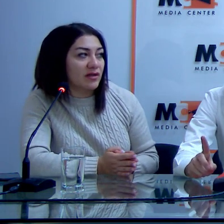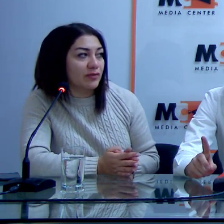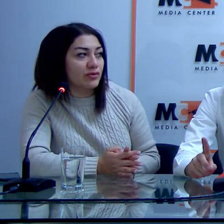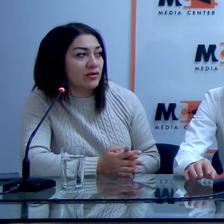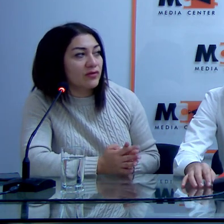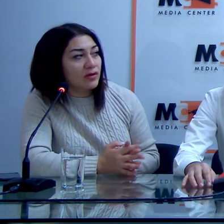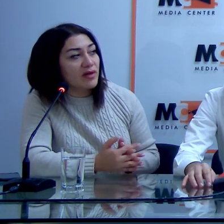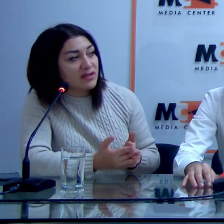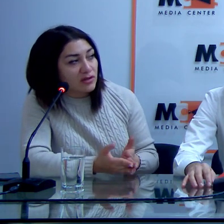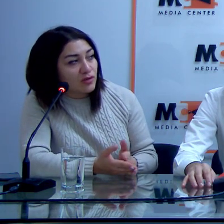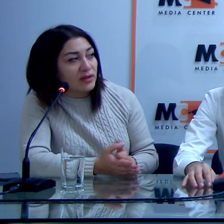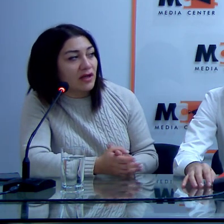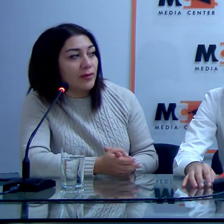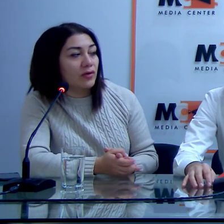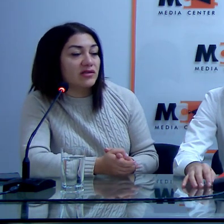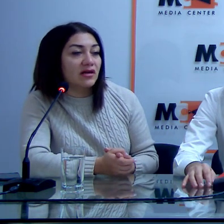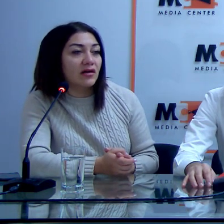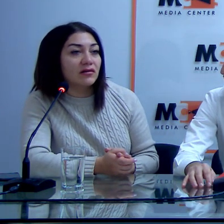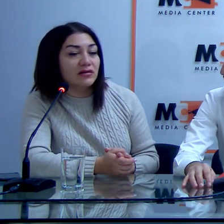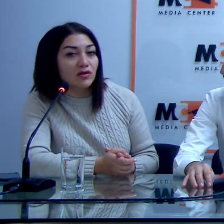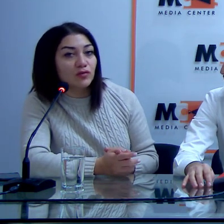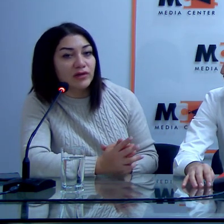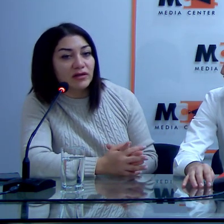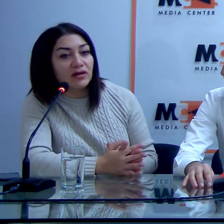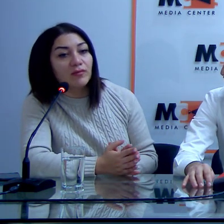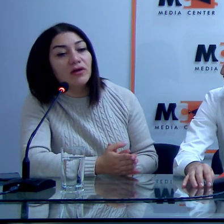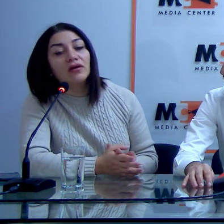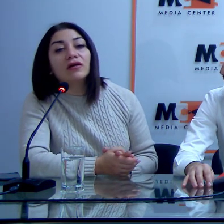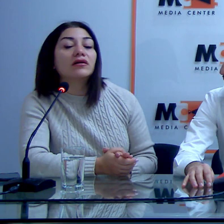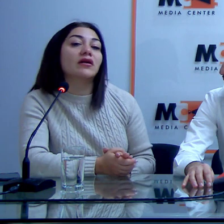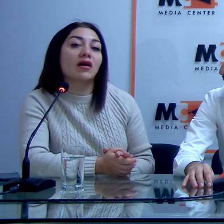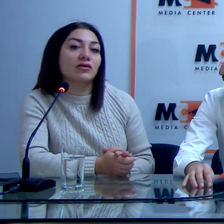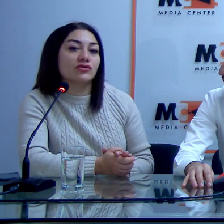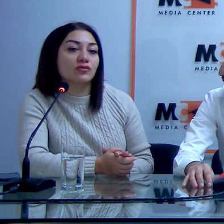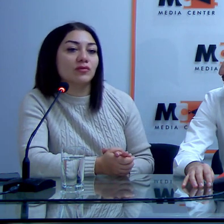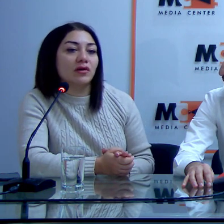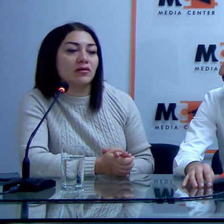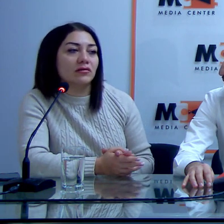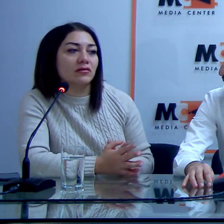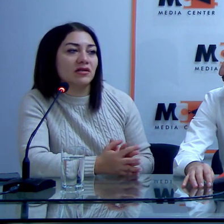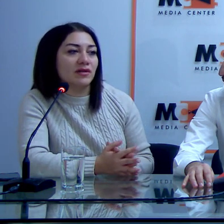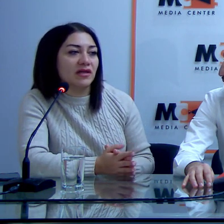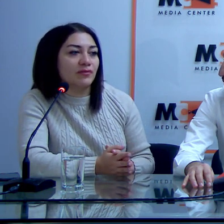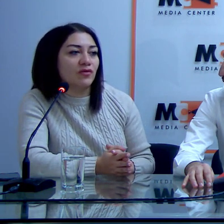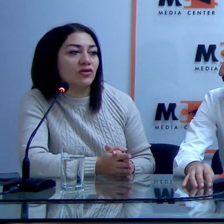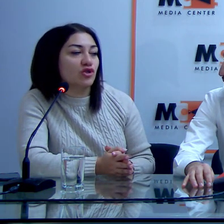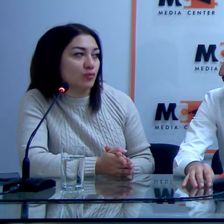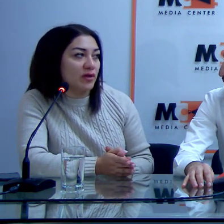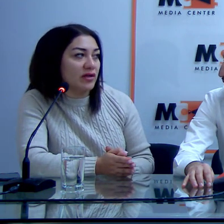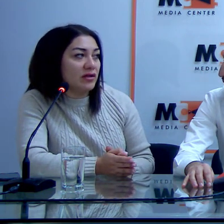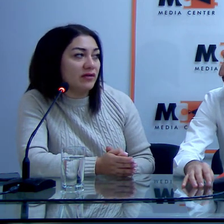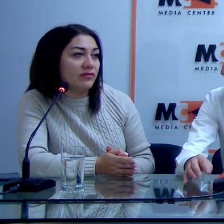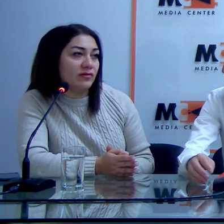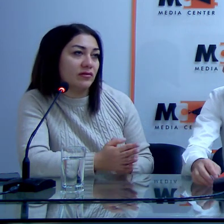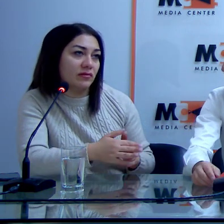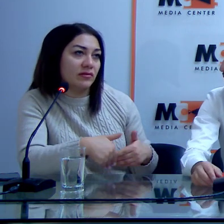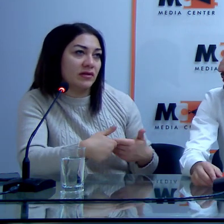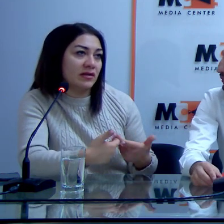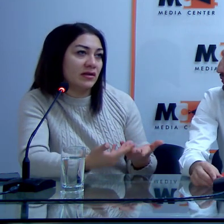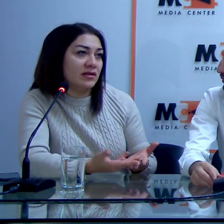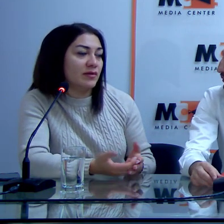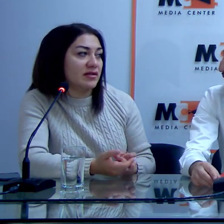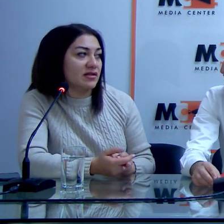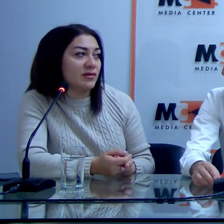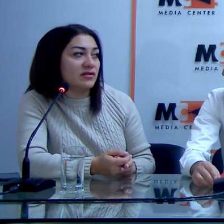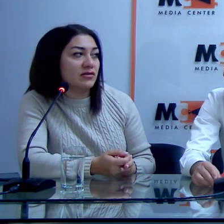իրականացնող կազմակերպություններ, որոնք մասնակցում են տարբեր օրենսդրական քննարկումներին կամ նախարարությունում կազմակերպվող լսումներին և